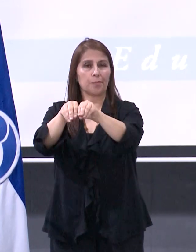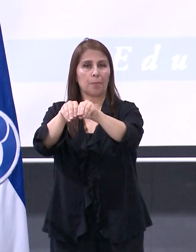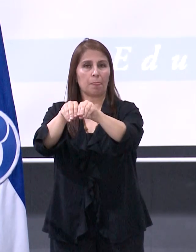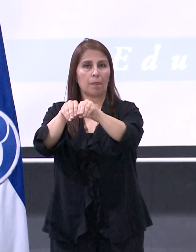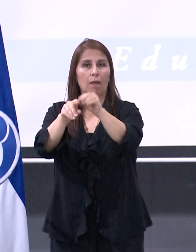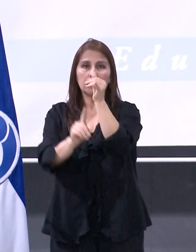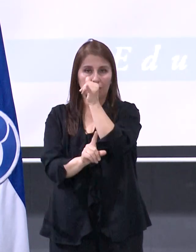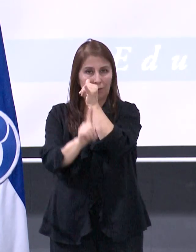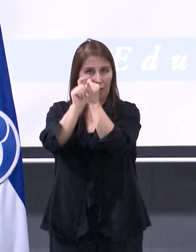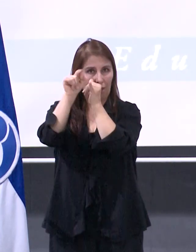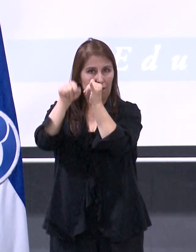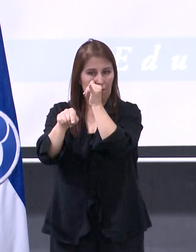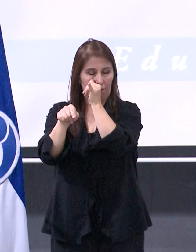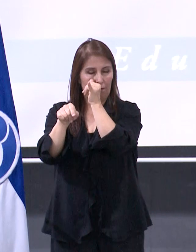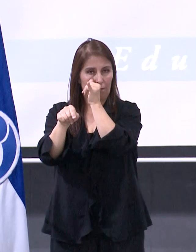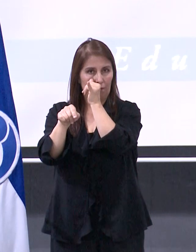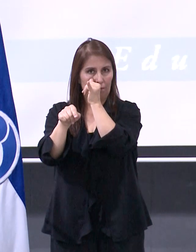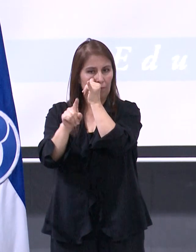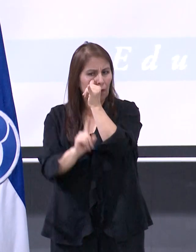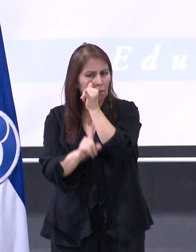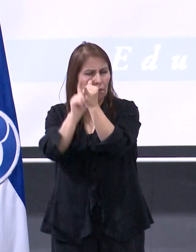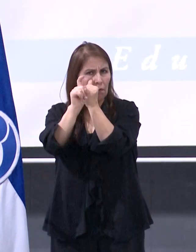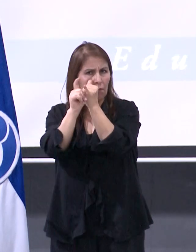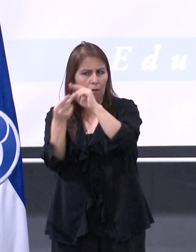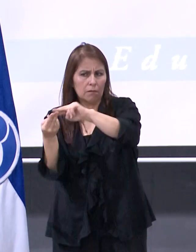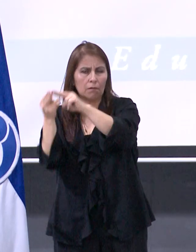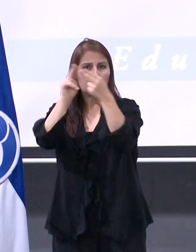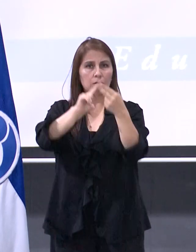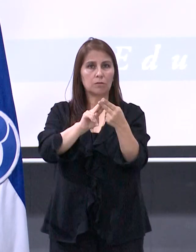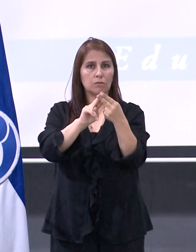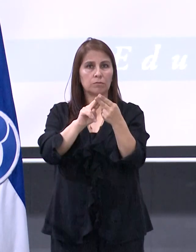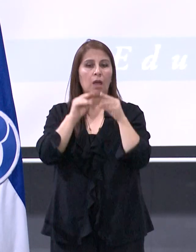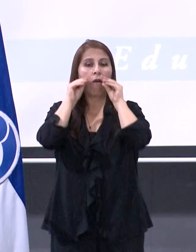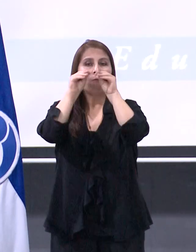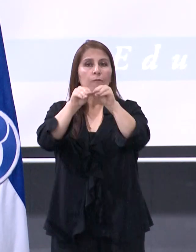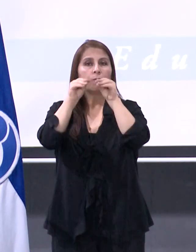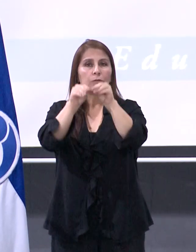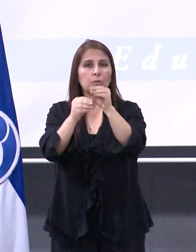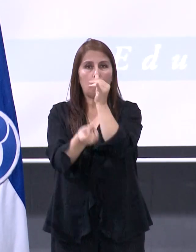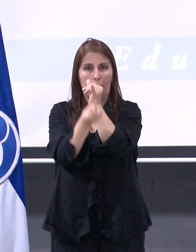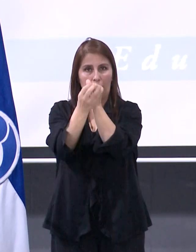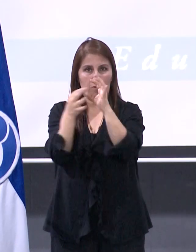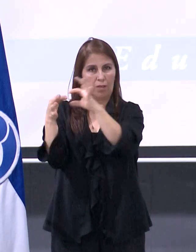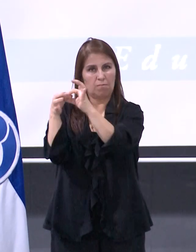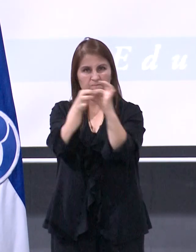científica en relación con la mala formación pedagógica